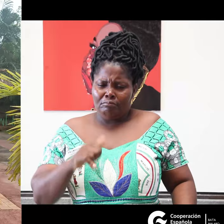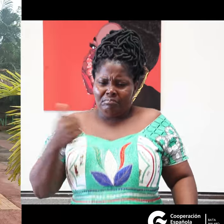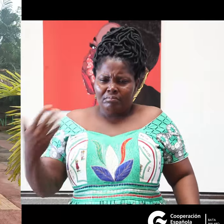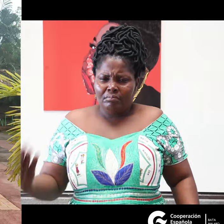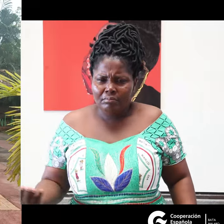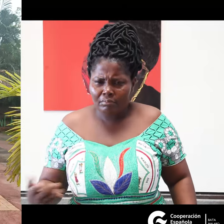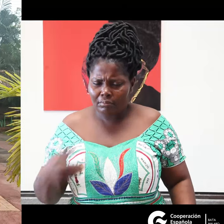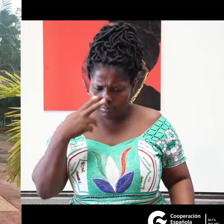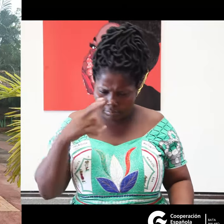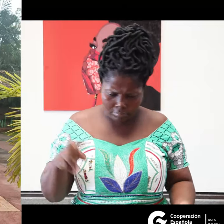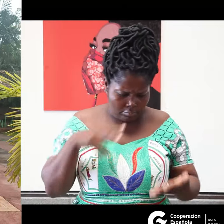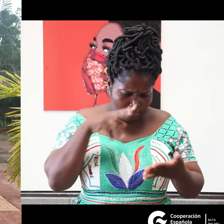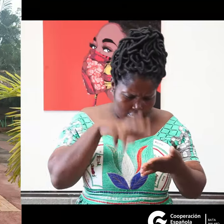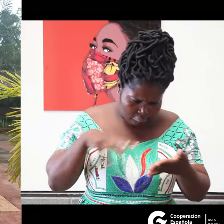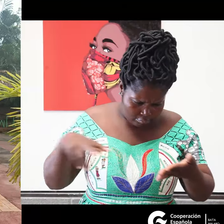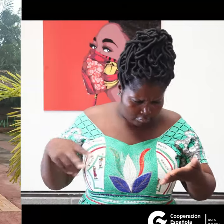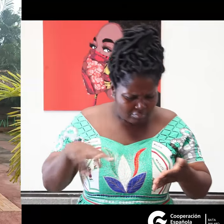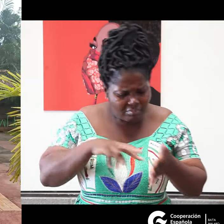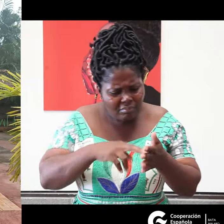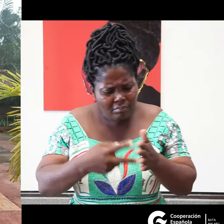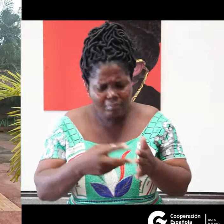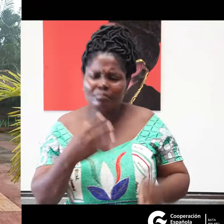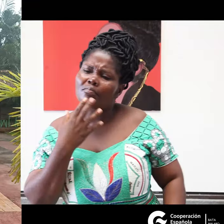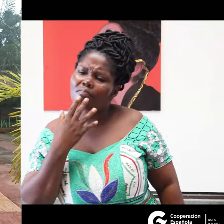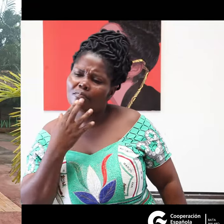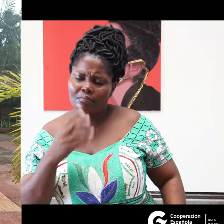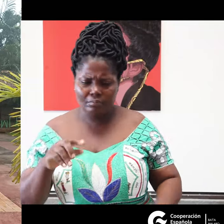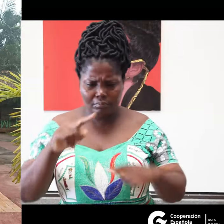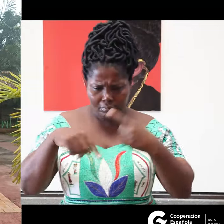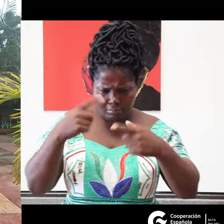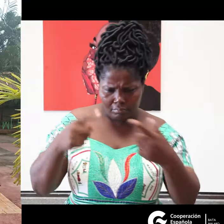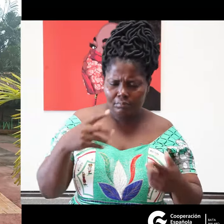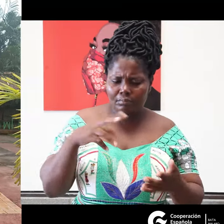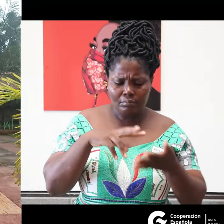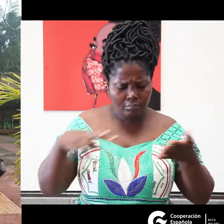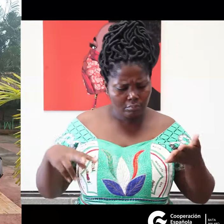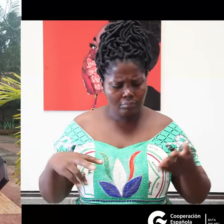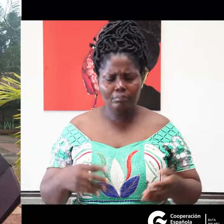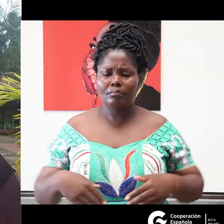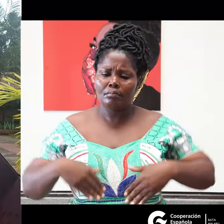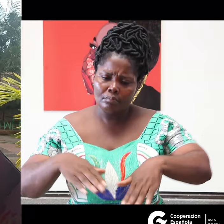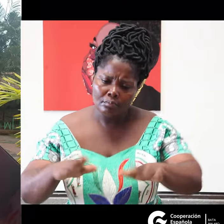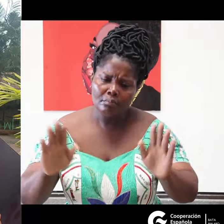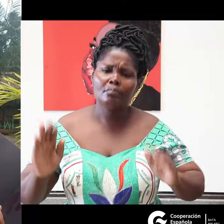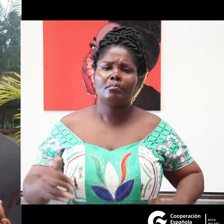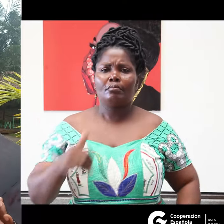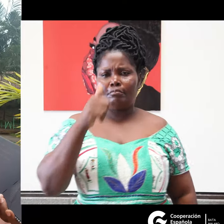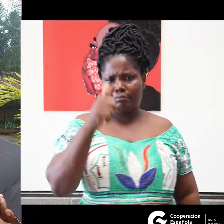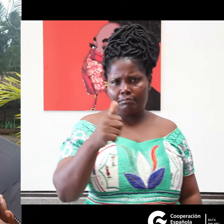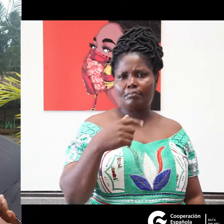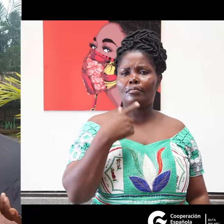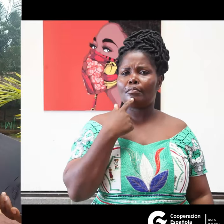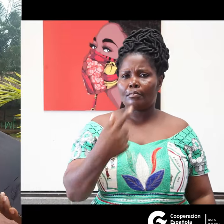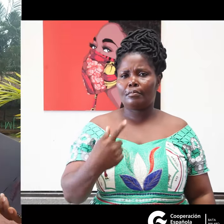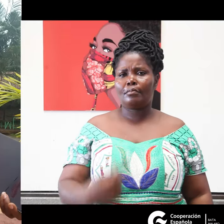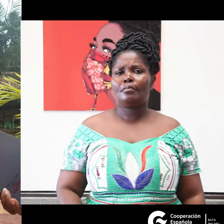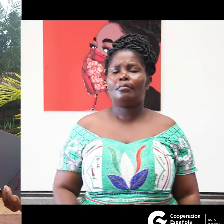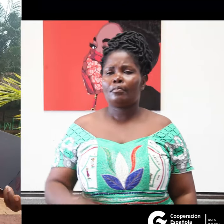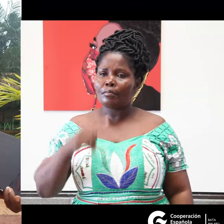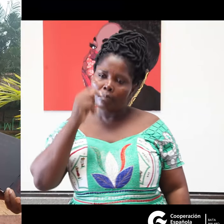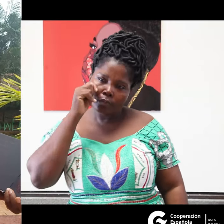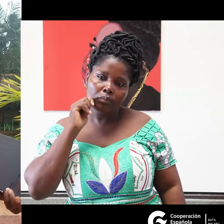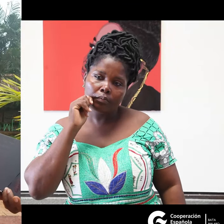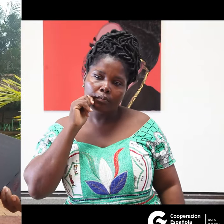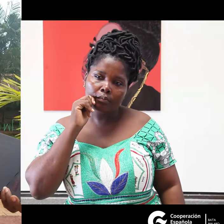Sin embargo, vamos a leer lo que significan los dibujos que vamos a ver a continuación. Muy bien, dice, según